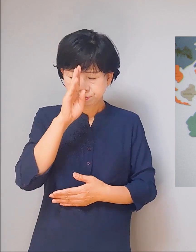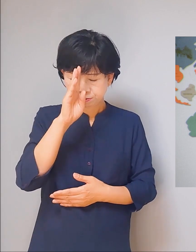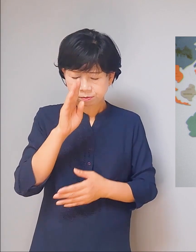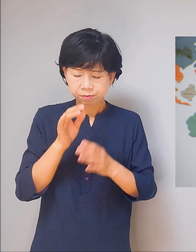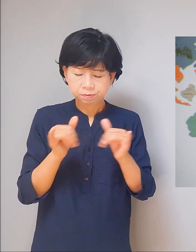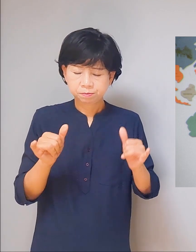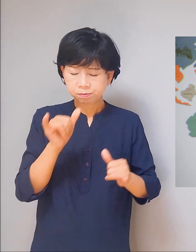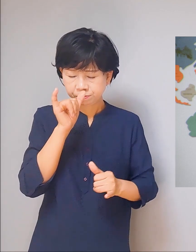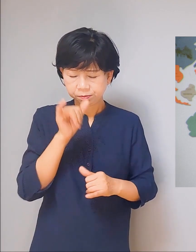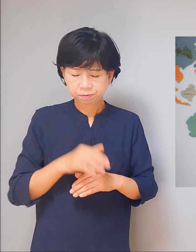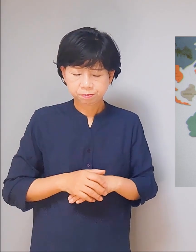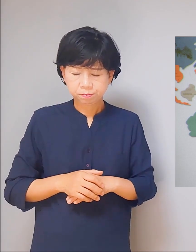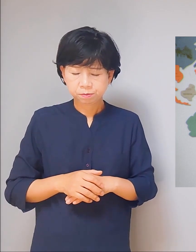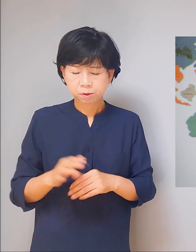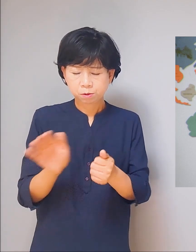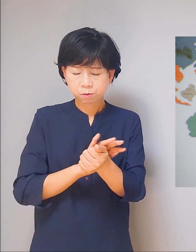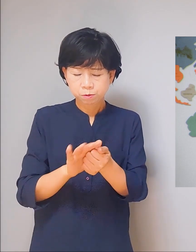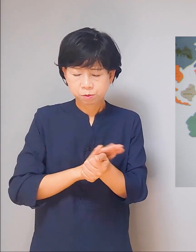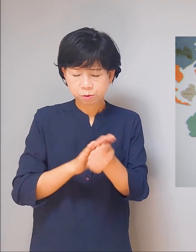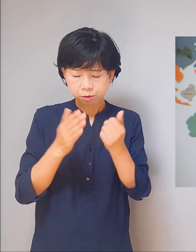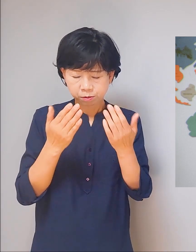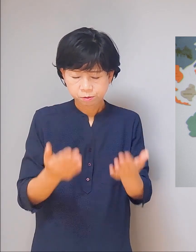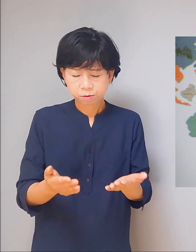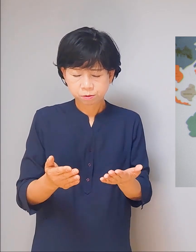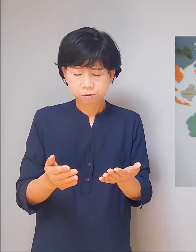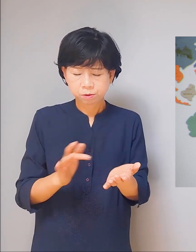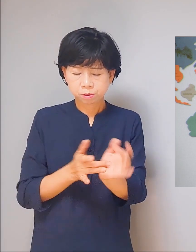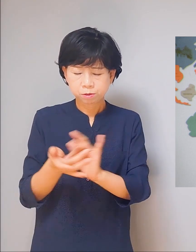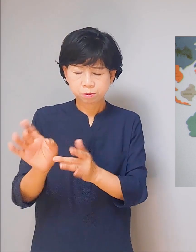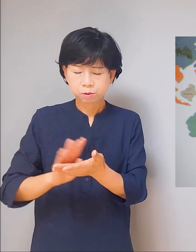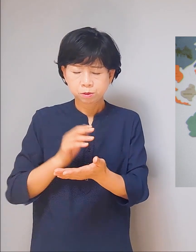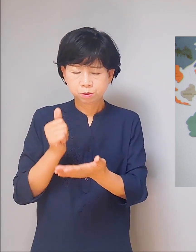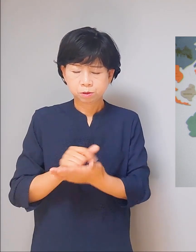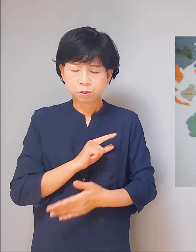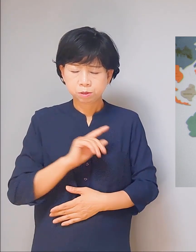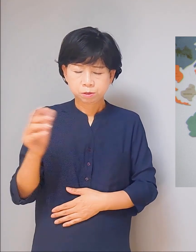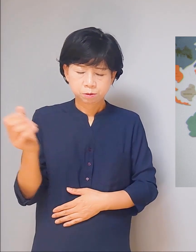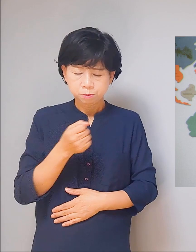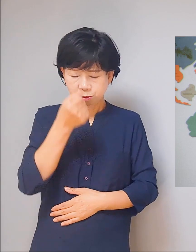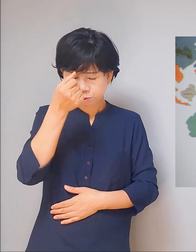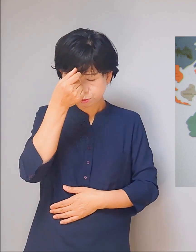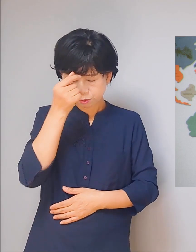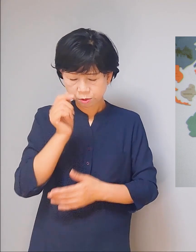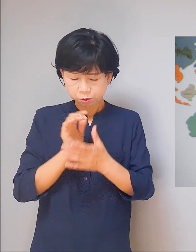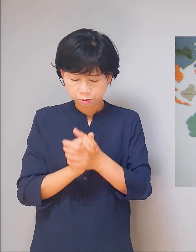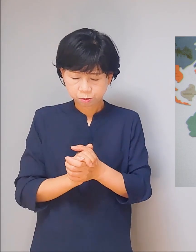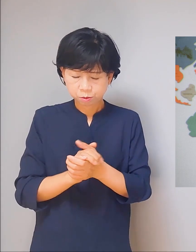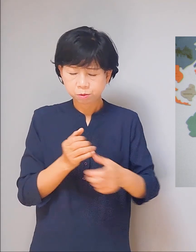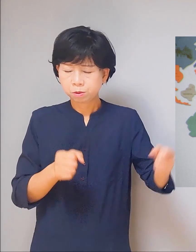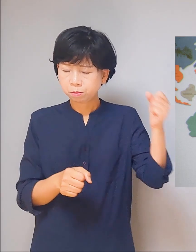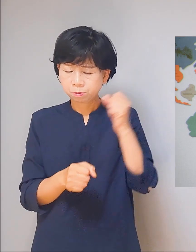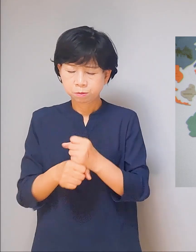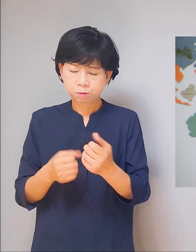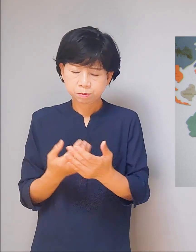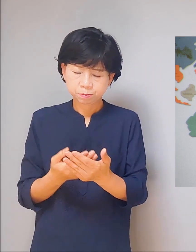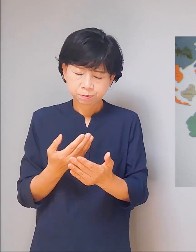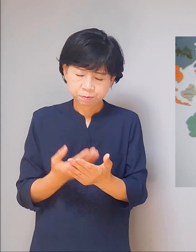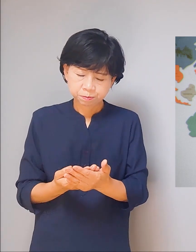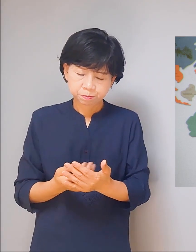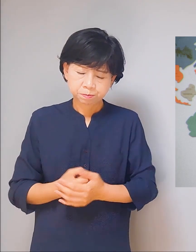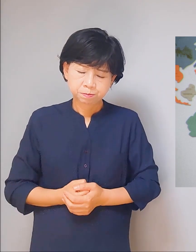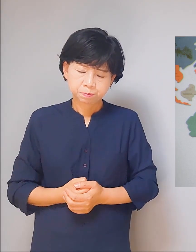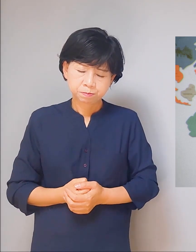분들이 계십니다. 위로하여 주시고 예수 그리스도의 이름으로 기도하오니 회복시켜 주시옵소서.